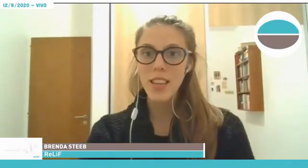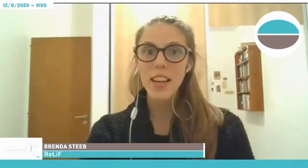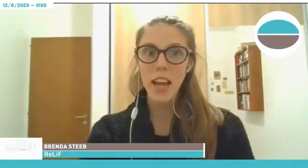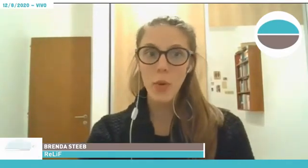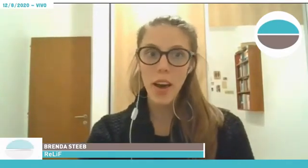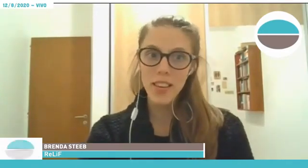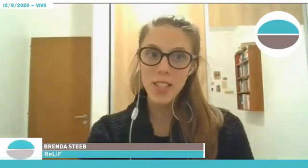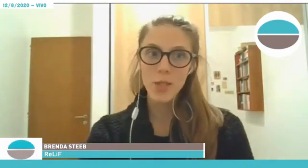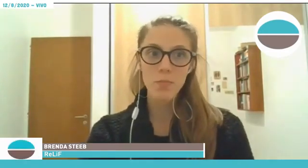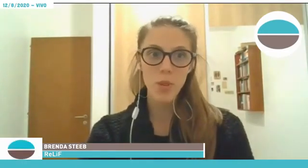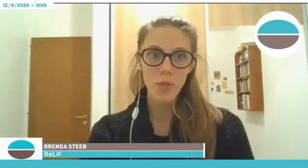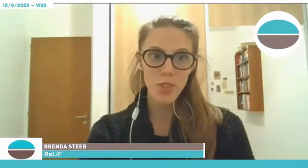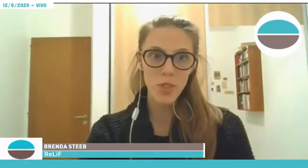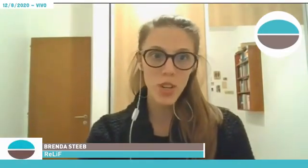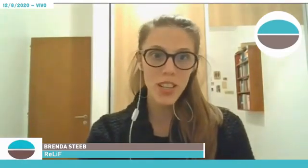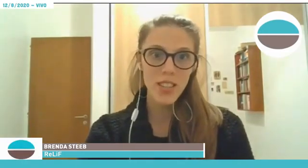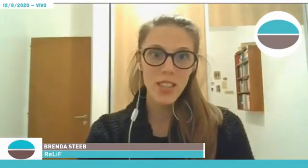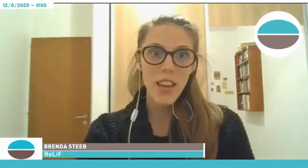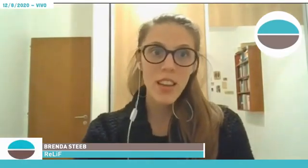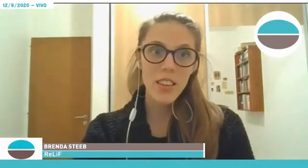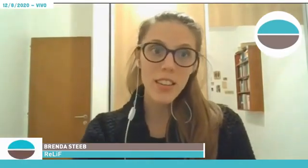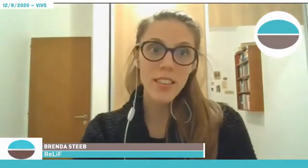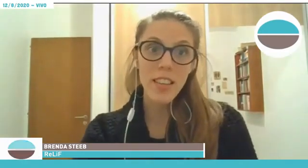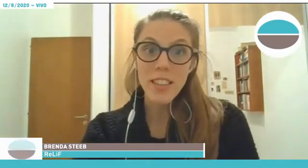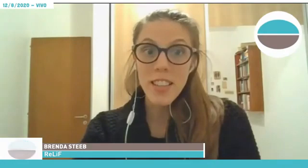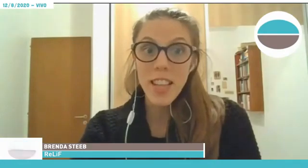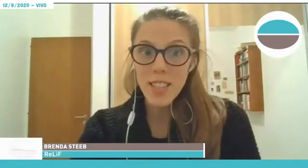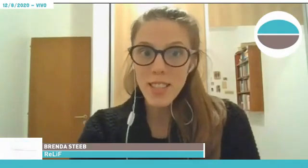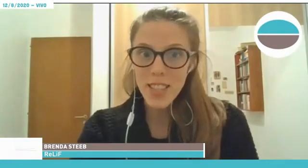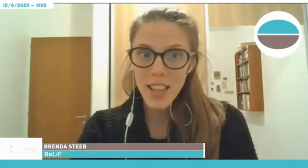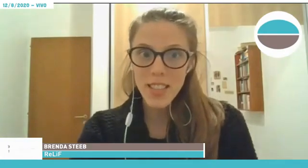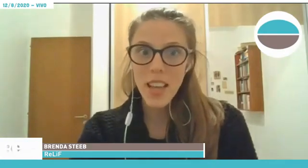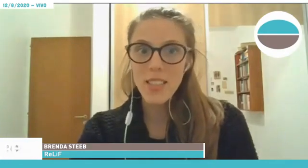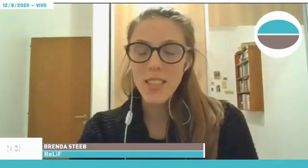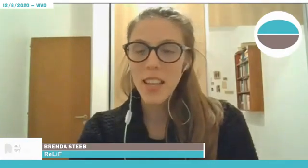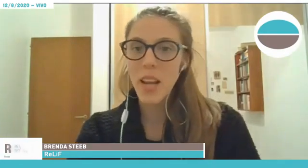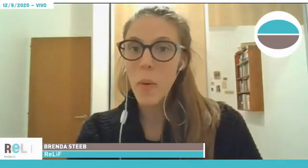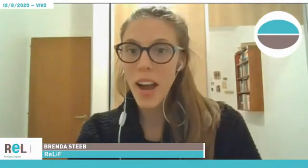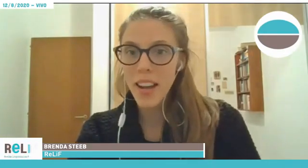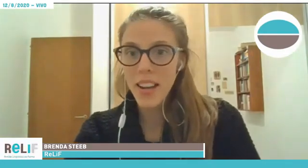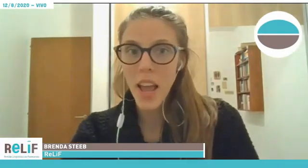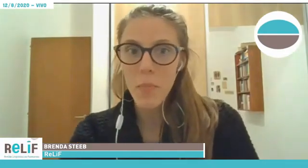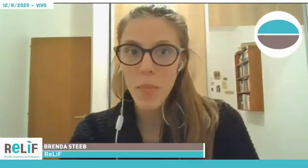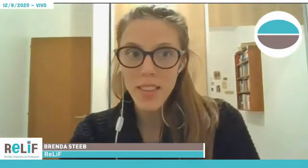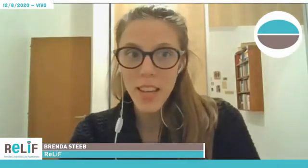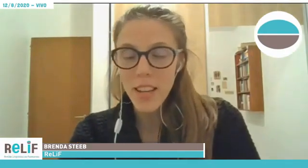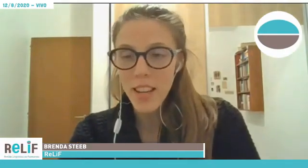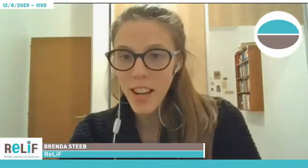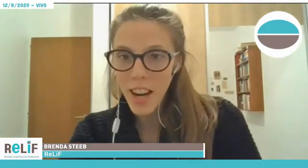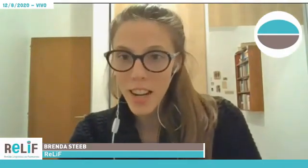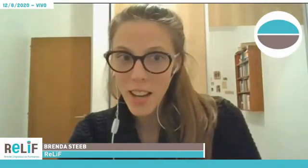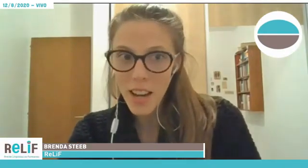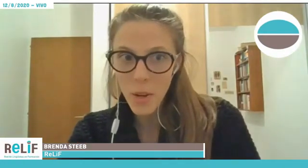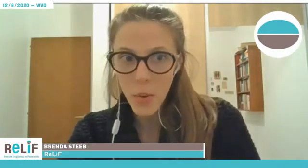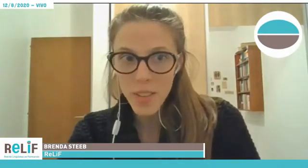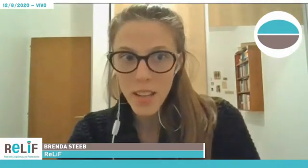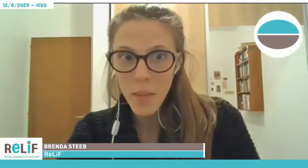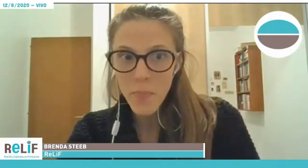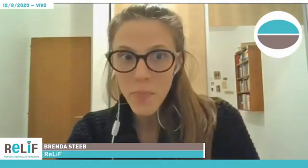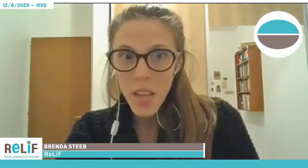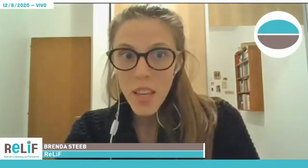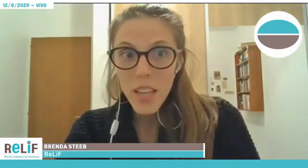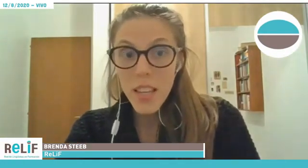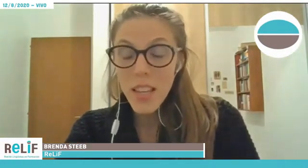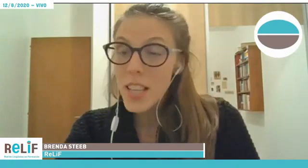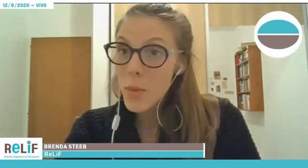estudiantes, graduados, profesores de distintas instancias que trabajan e investigan en el área de la